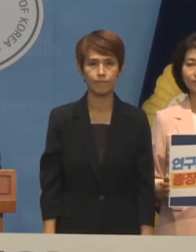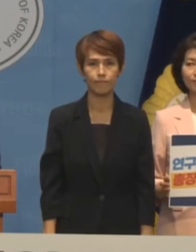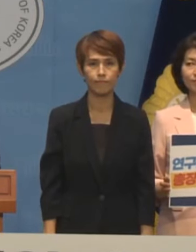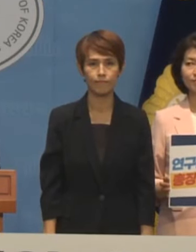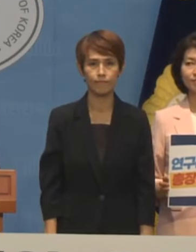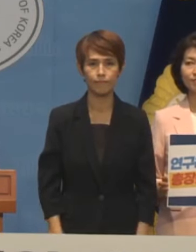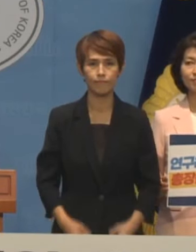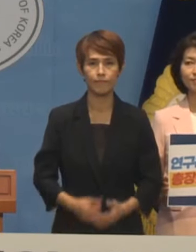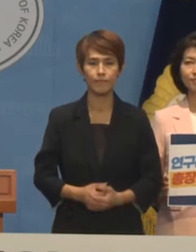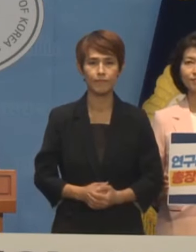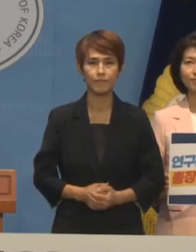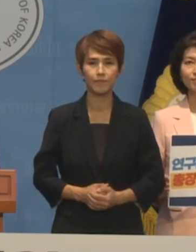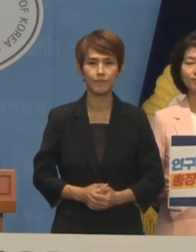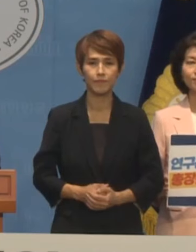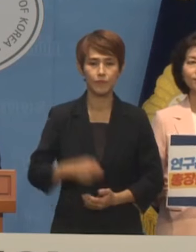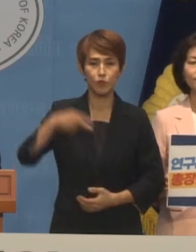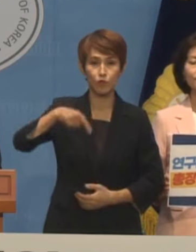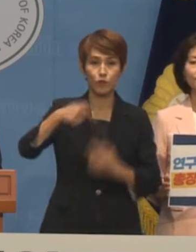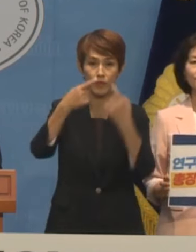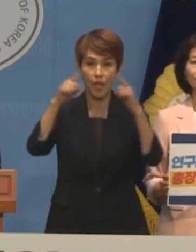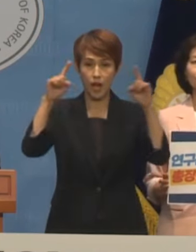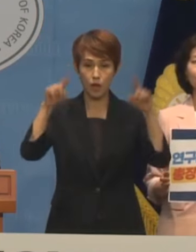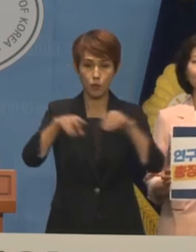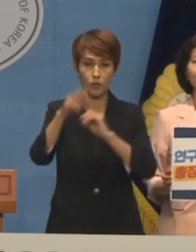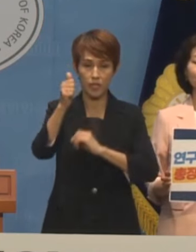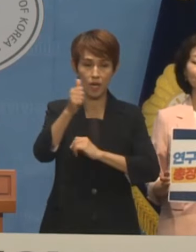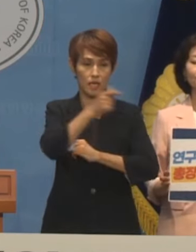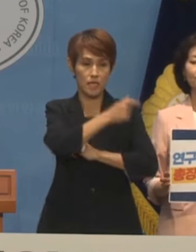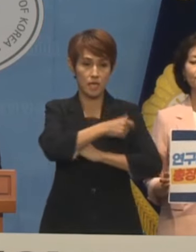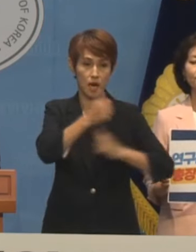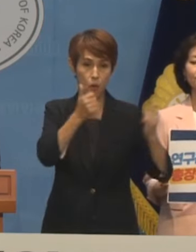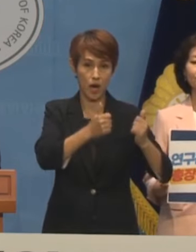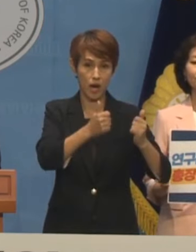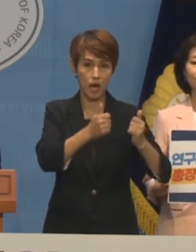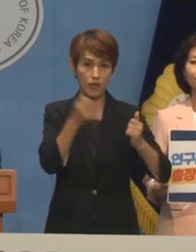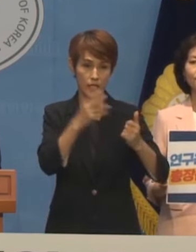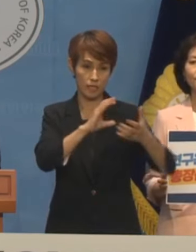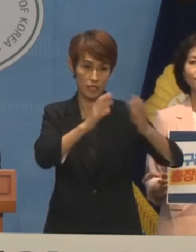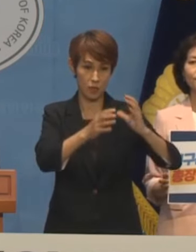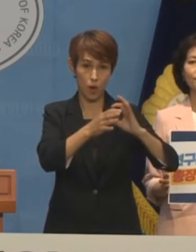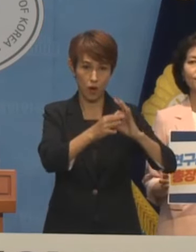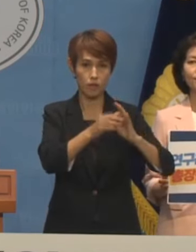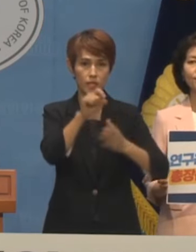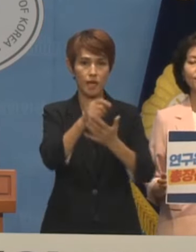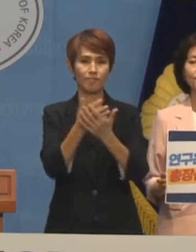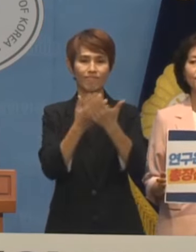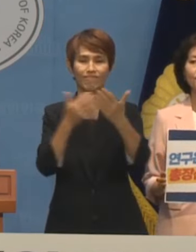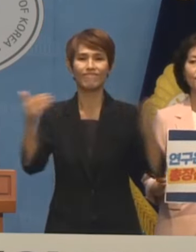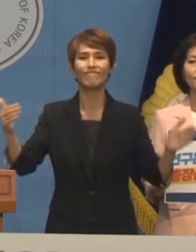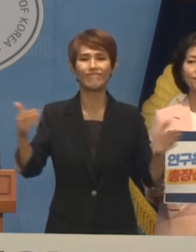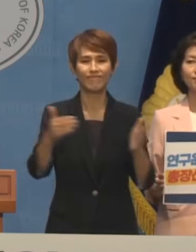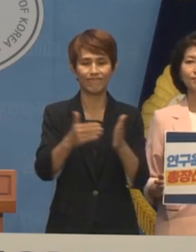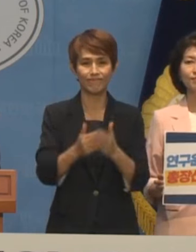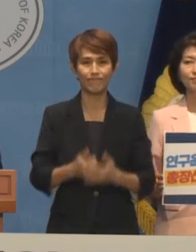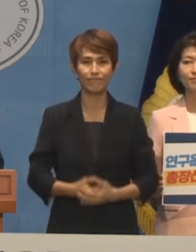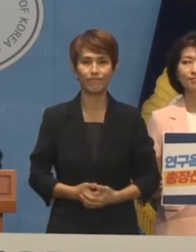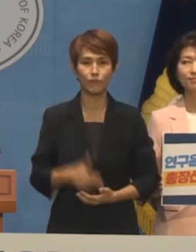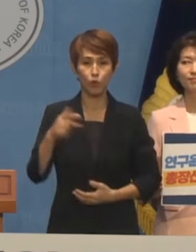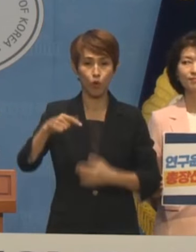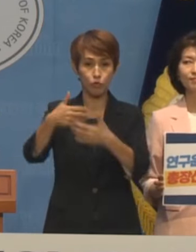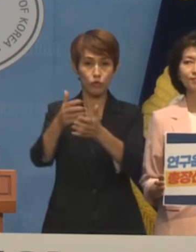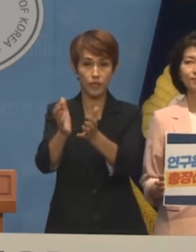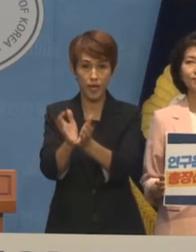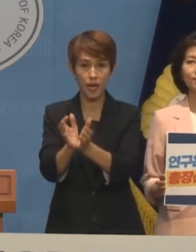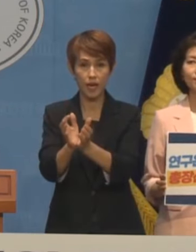네, 그럼 이것으로 숙명여대 총장 이사회 선임 재의결건에 대한 기자회견을 마치도록 하겠습니다.